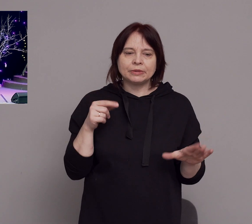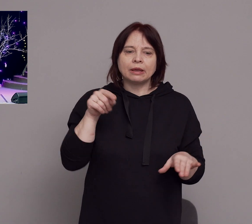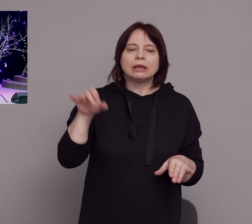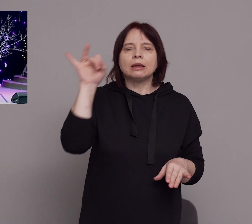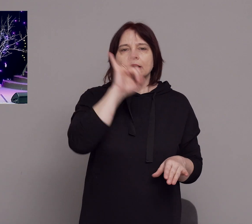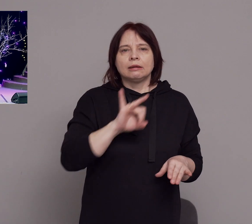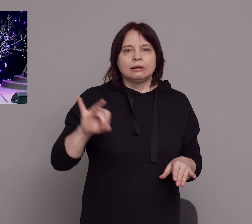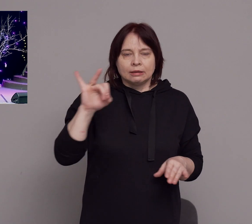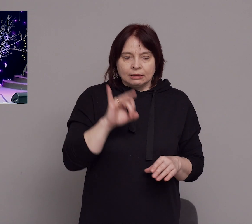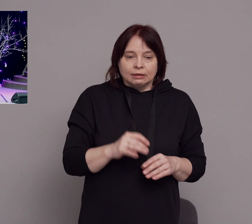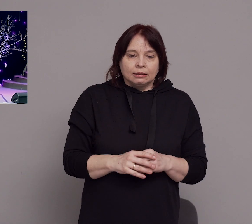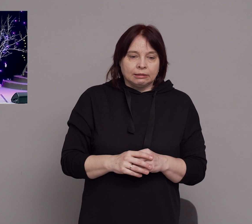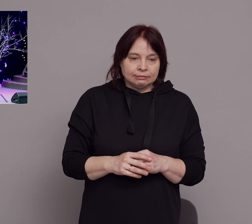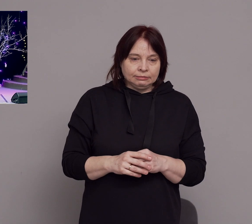история,